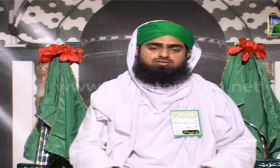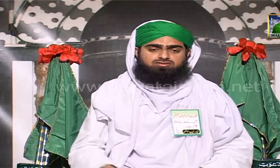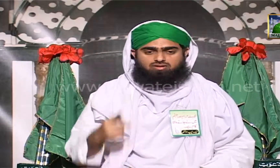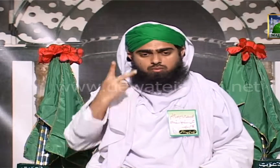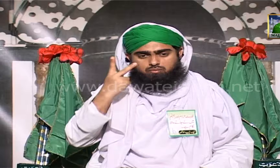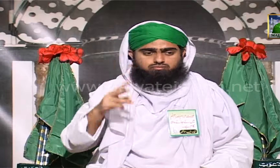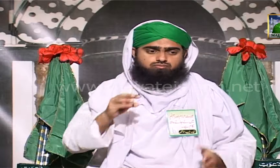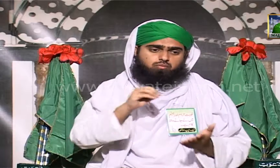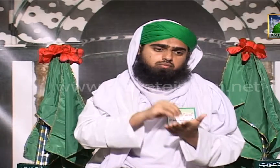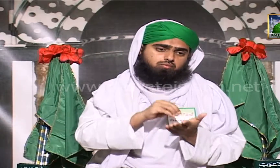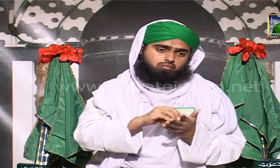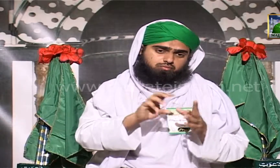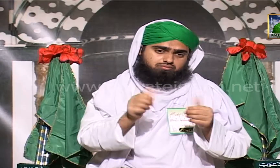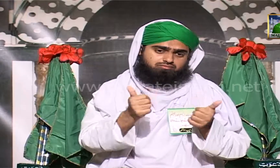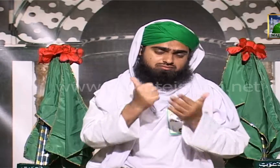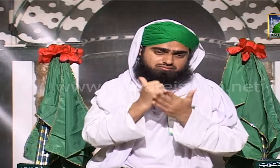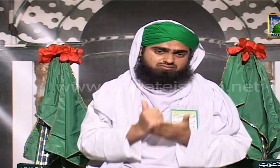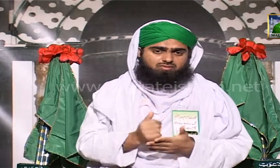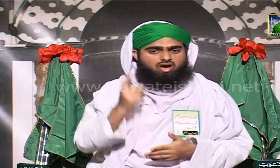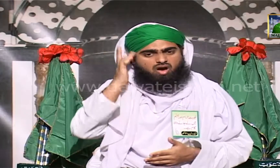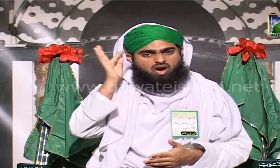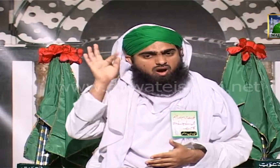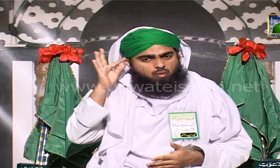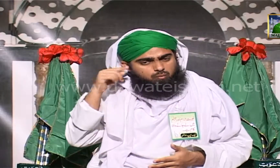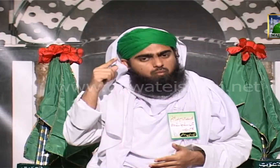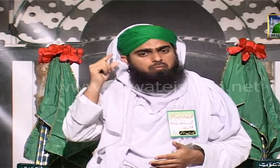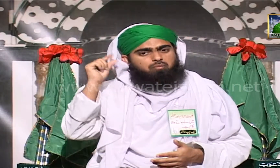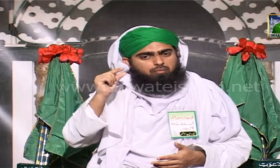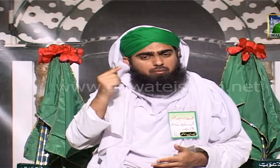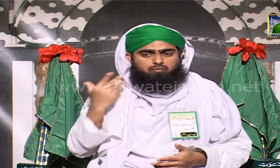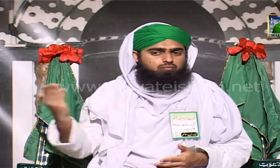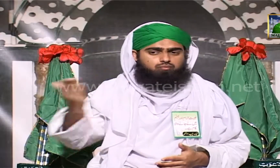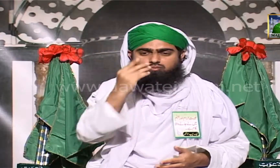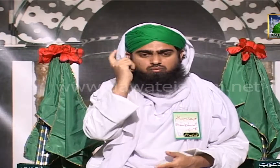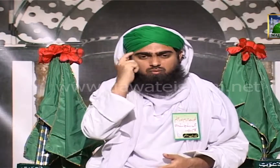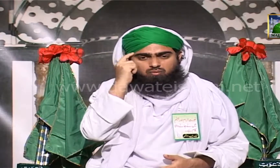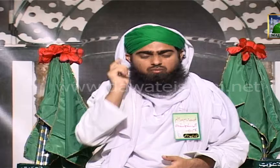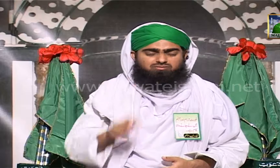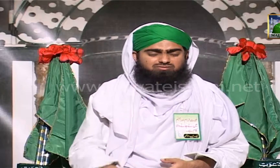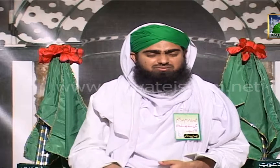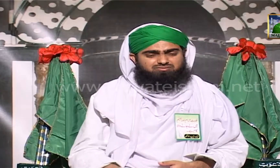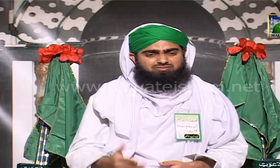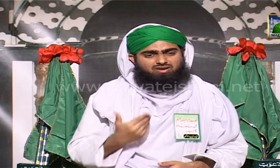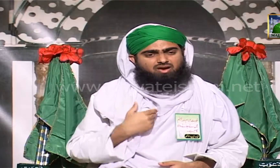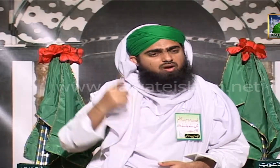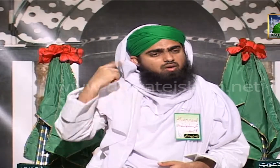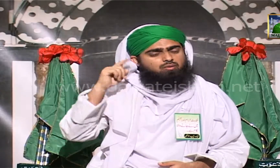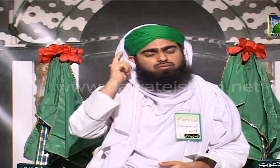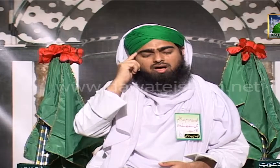وہ بیوقوف اور نادان اور احمق لوگ اس پر غور کریں جو یہ بڑی لاپرواہی کے ساتھ کہہ